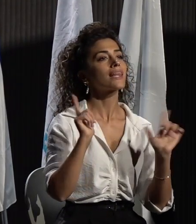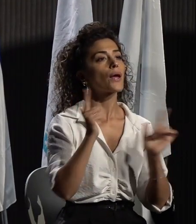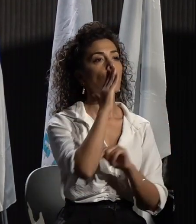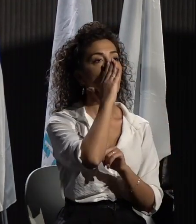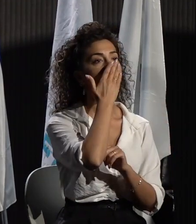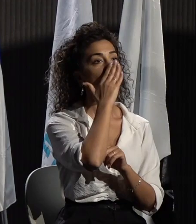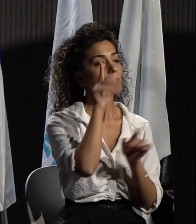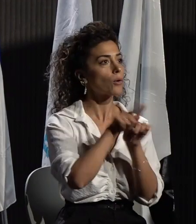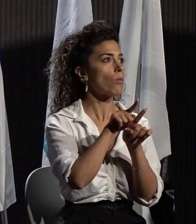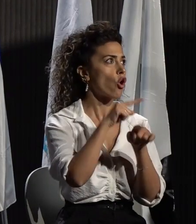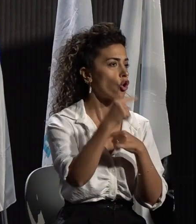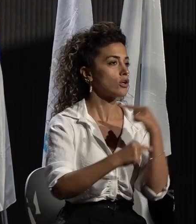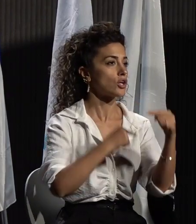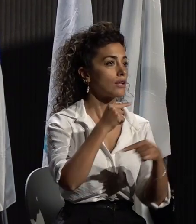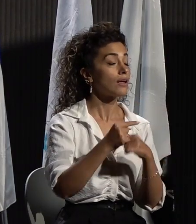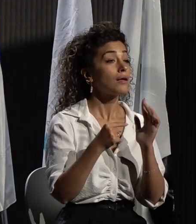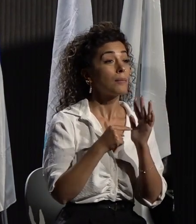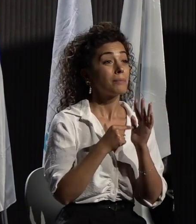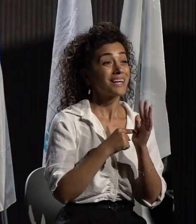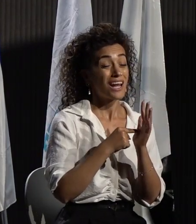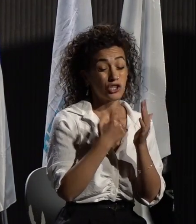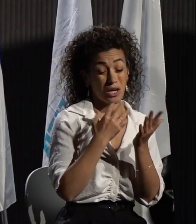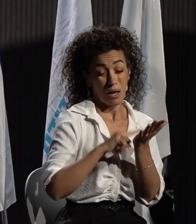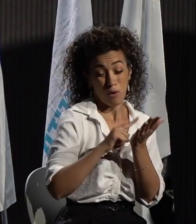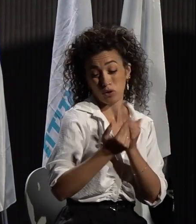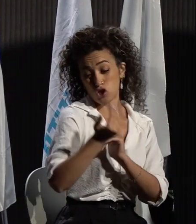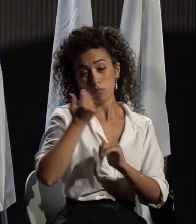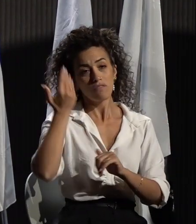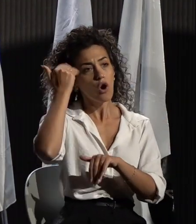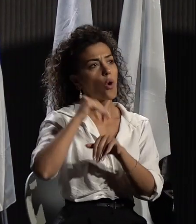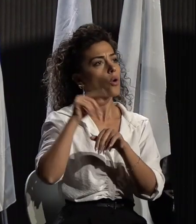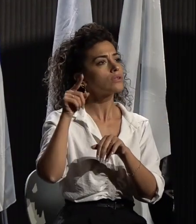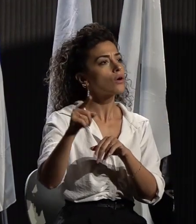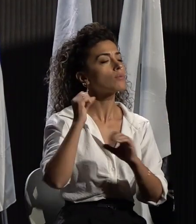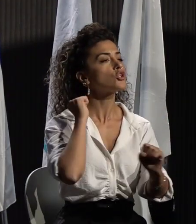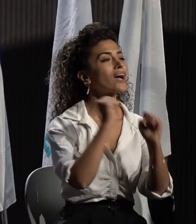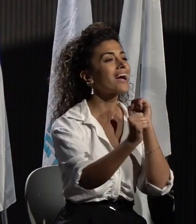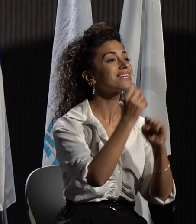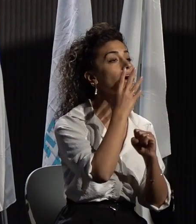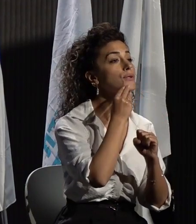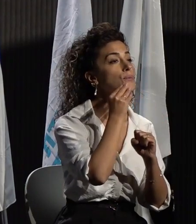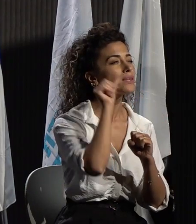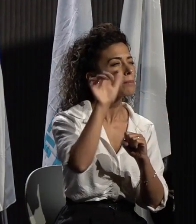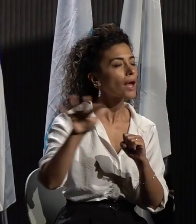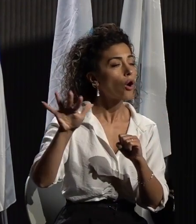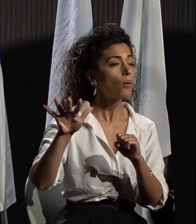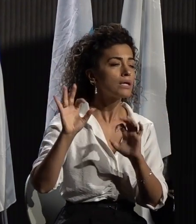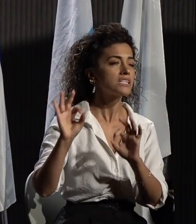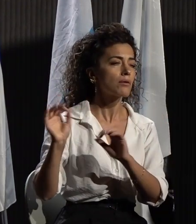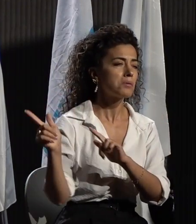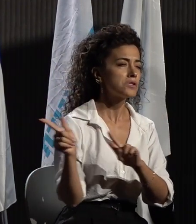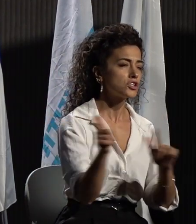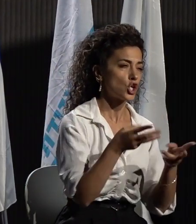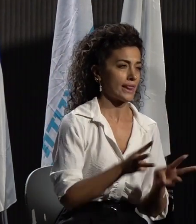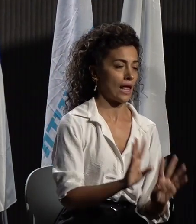המסורתי? וזה חודשים ספורים אחרי שנודע שערג היהודים הוא שיטתי. וגם בקיבוץ